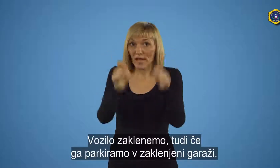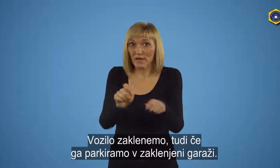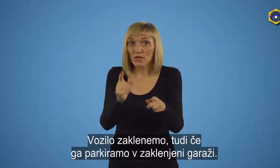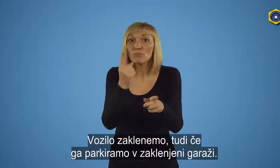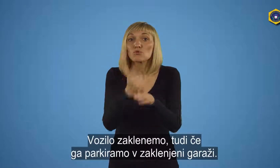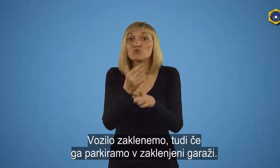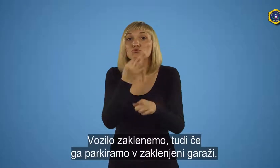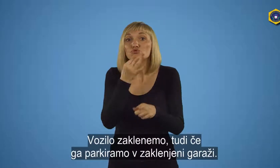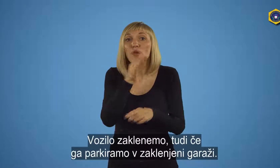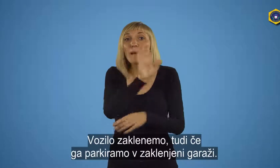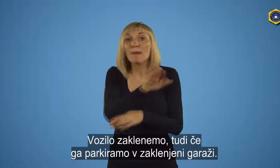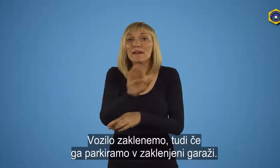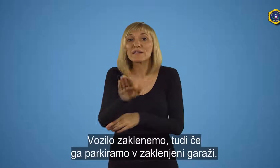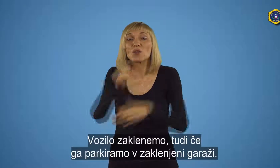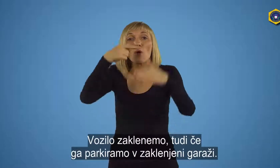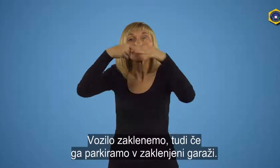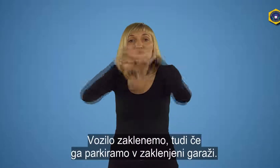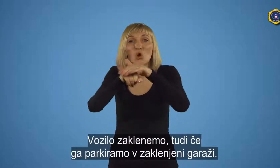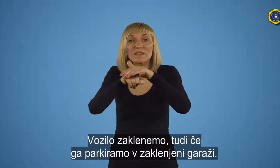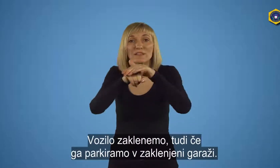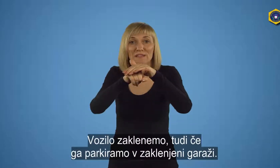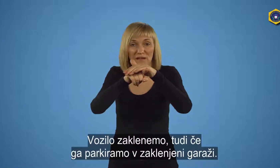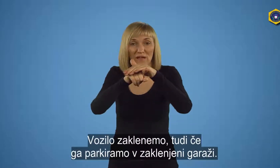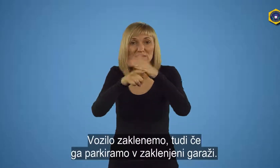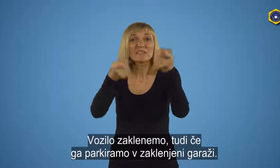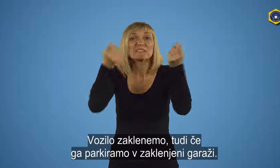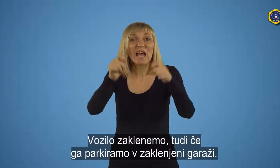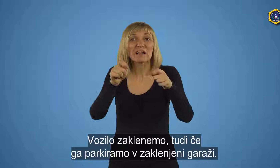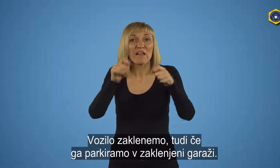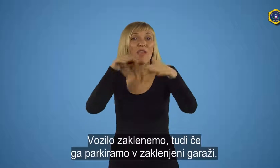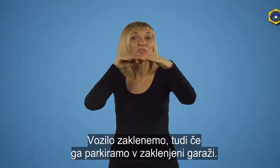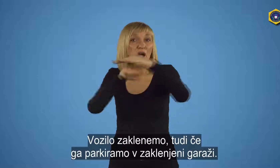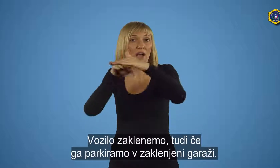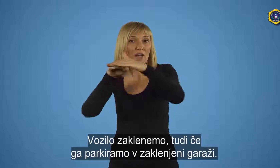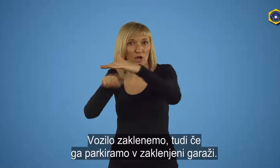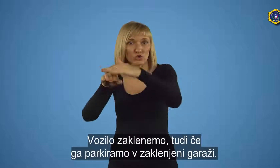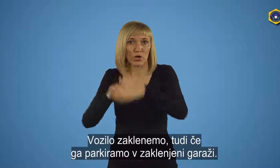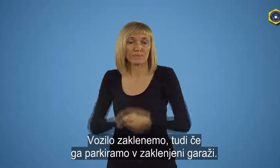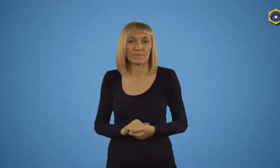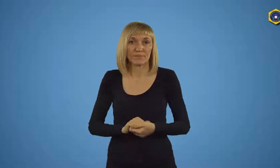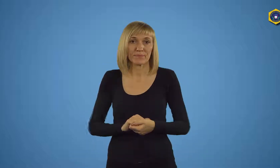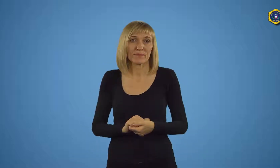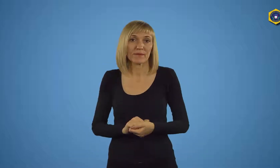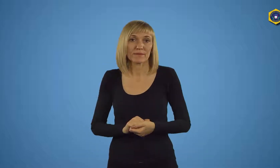Vozilo zaklenemo tudi, če ga parkiramo v zaklenjeni garaži.